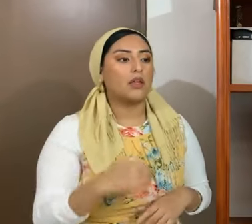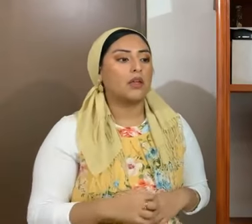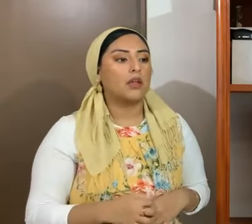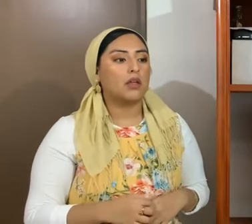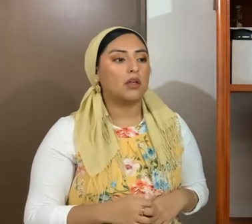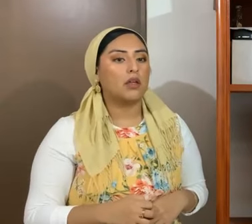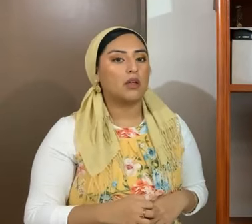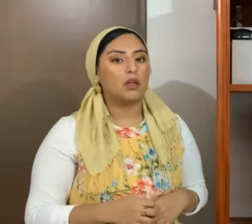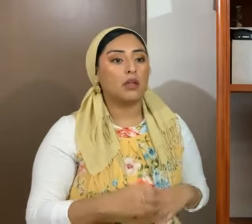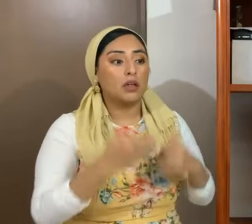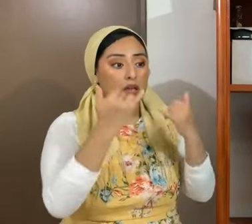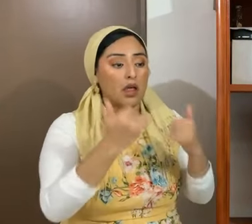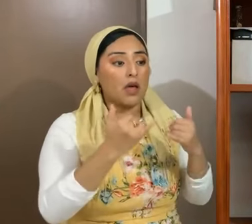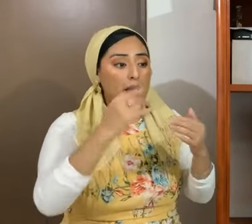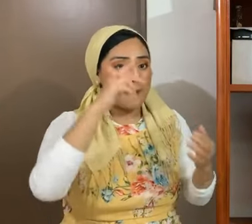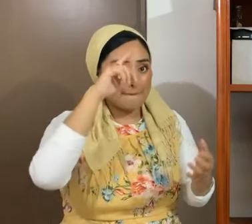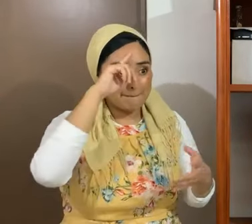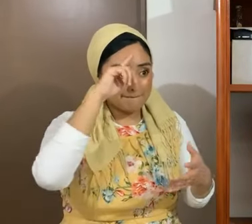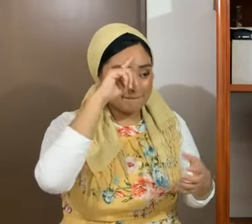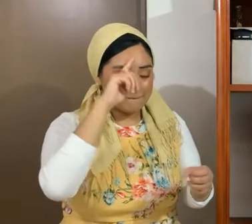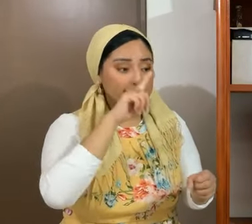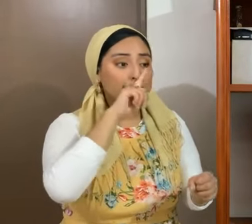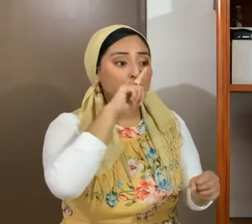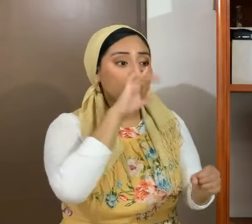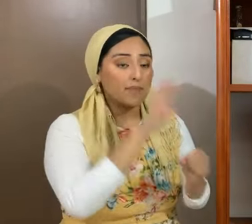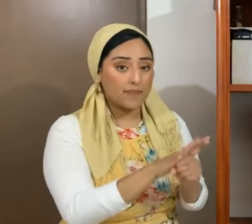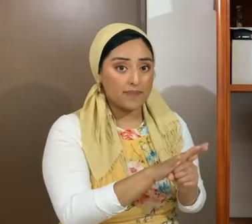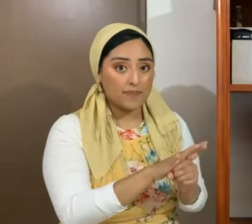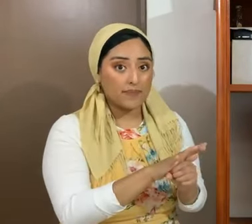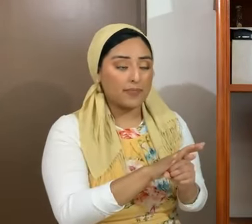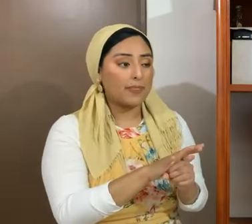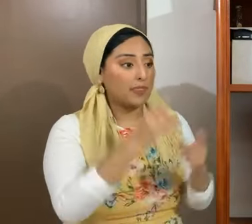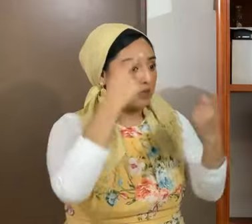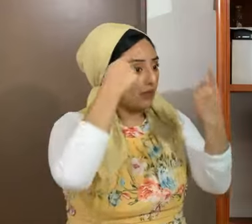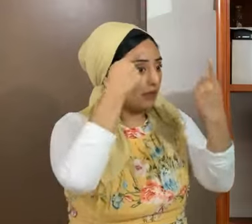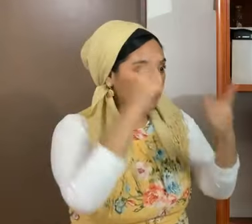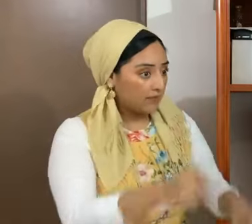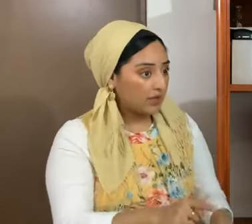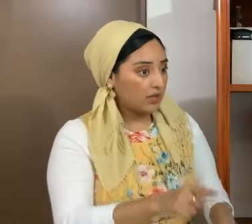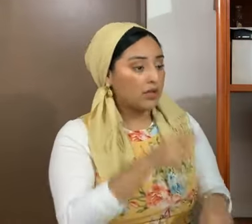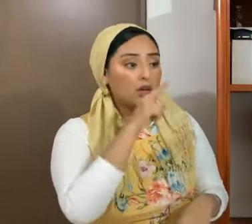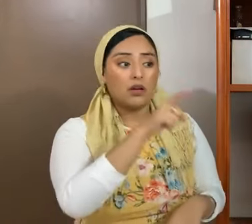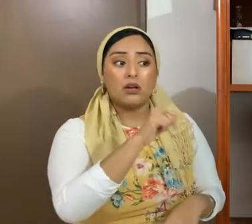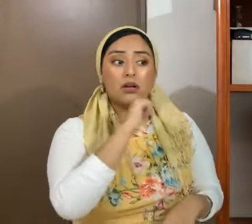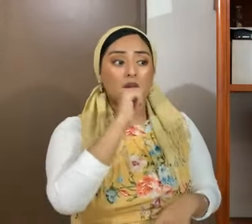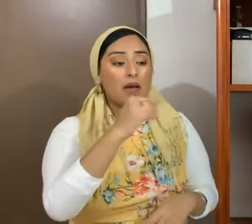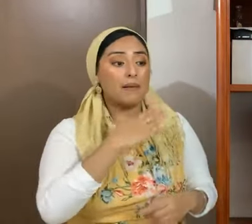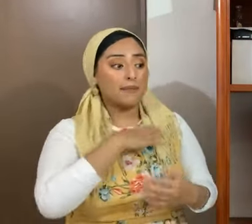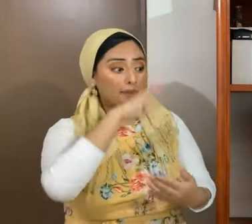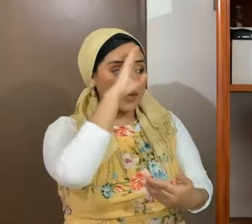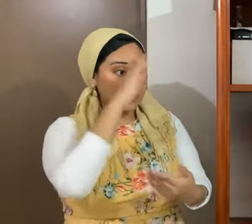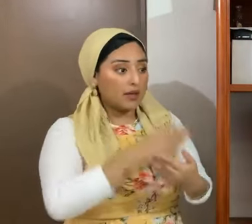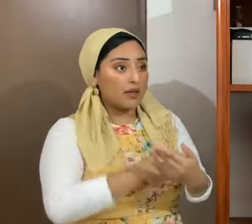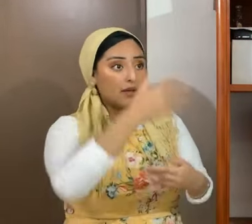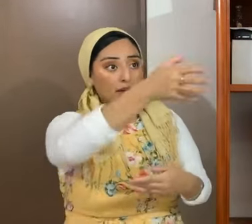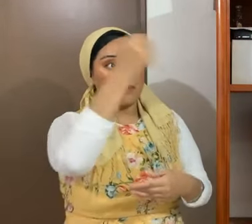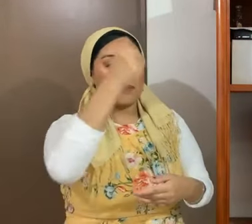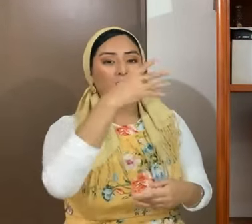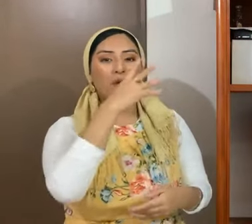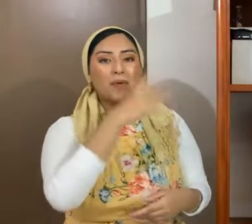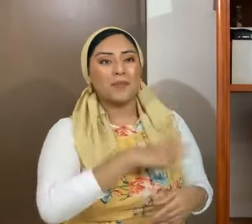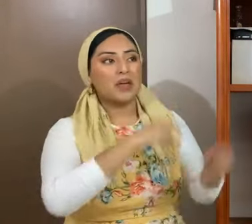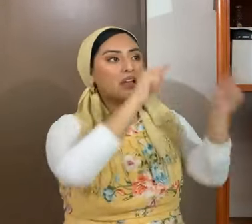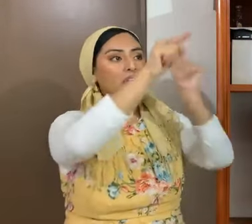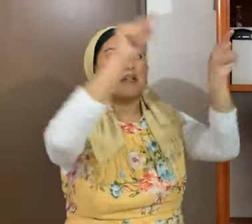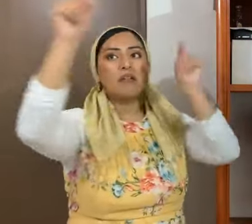tu mano de debajo de mi muslo, y te juramentaré por Yahweh, Elohim de los cielos, de la tierra, que no tomarás para mi hijo mujer de los hijos de los